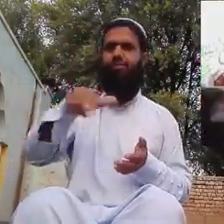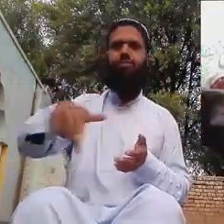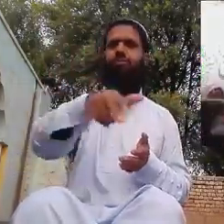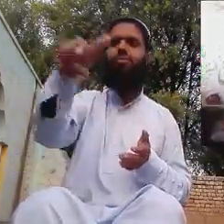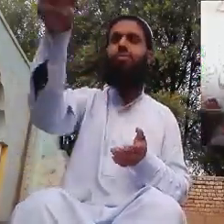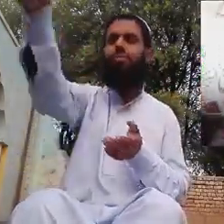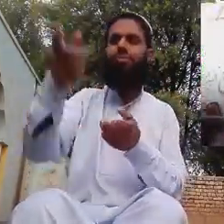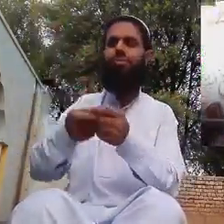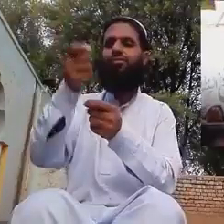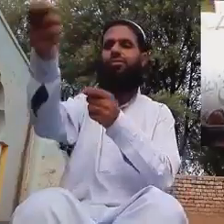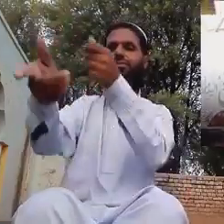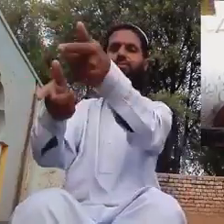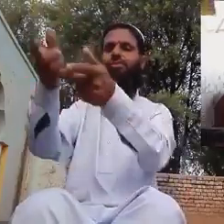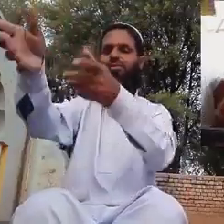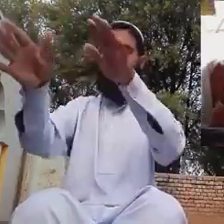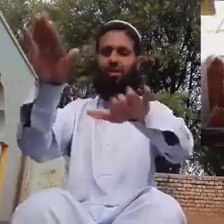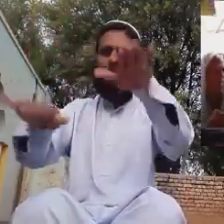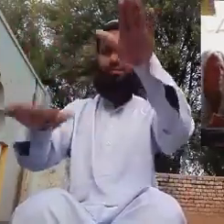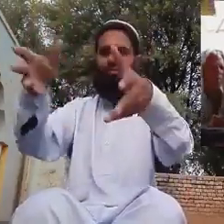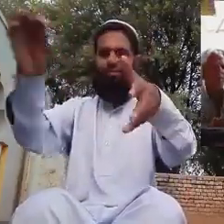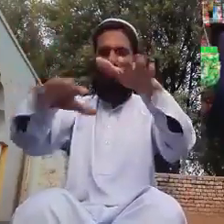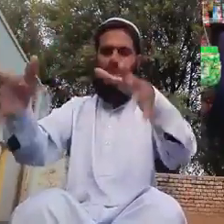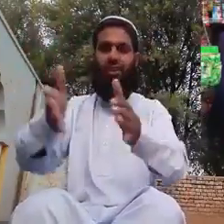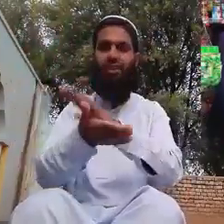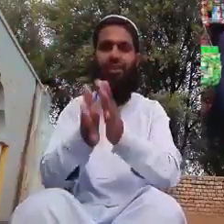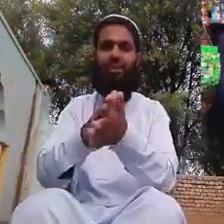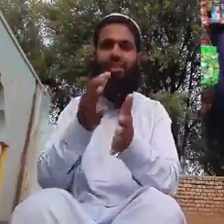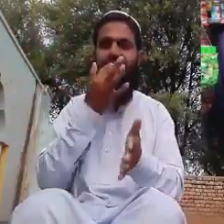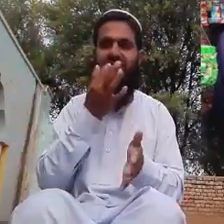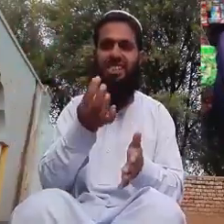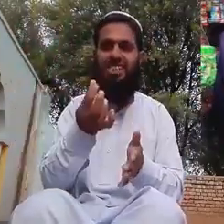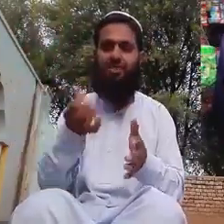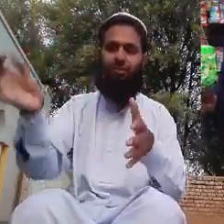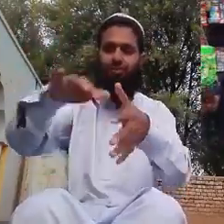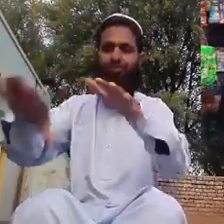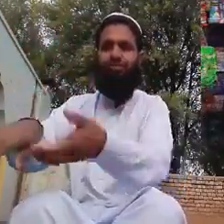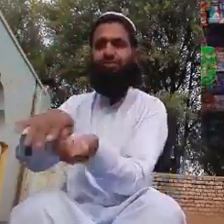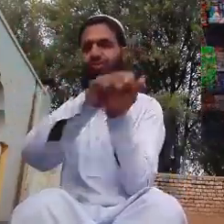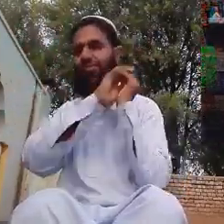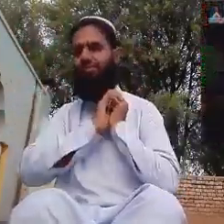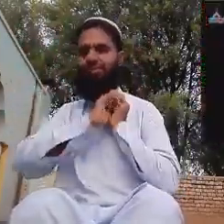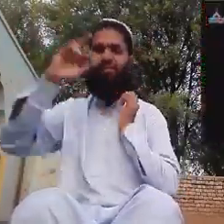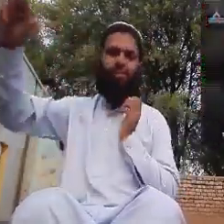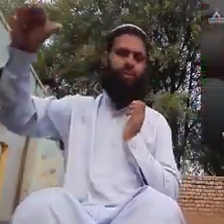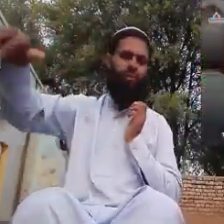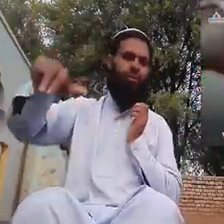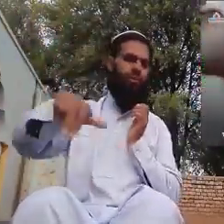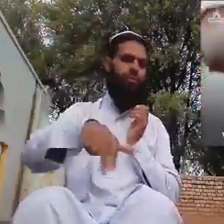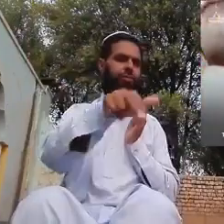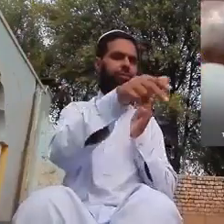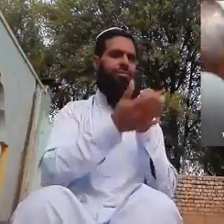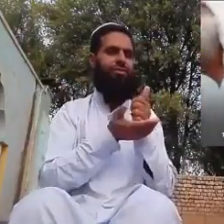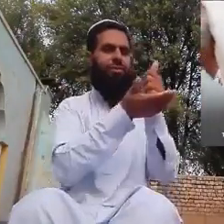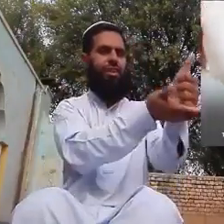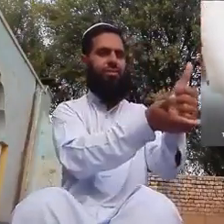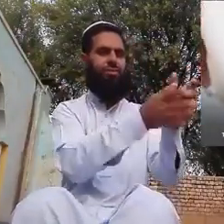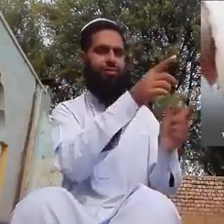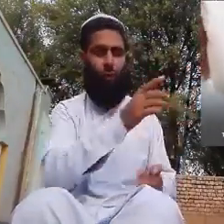के बंदे, मुझे सदका दो। वो शख्स वहाँ से दूसरी दुकान पर चल पड़ा। साइल उसके पीछे पीछे वहाँ भी आ